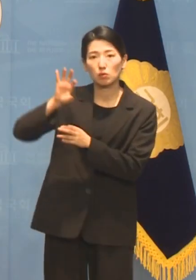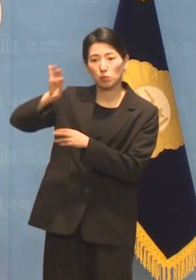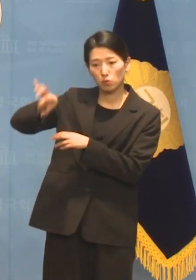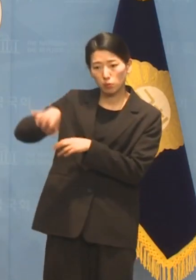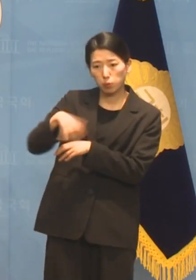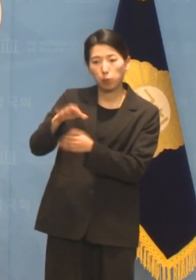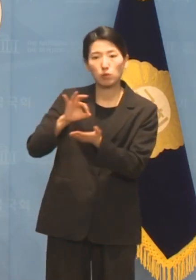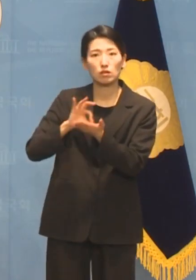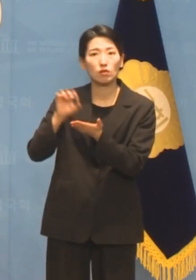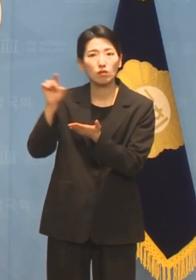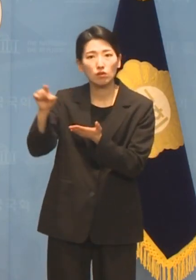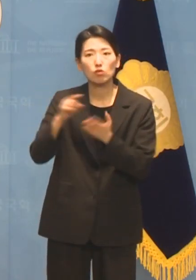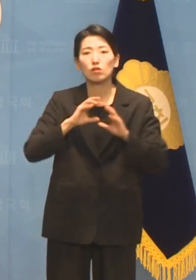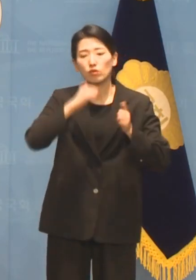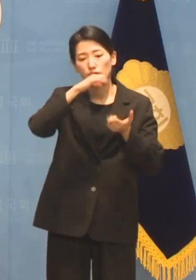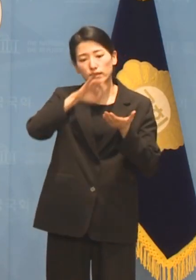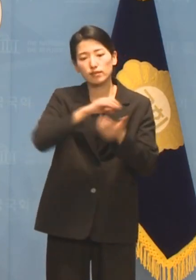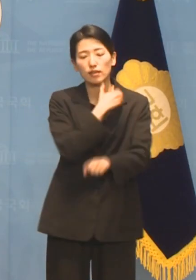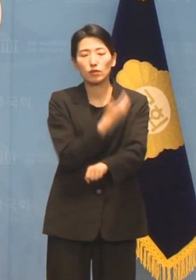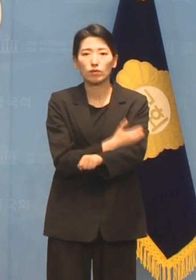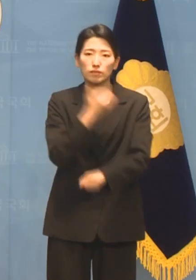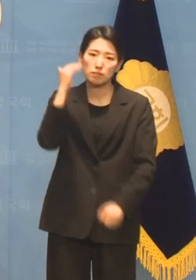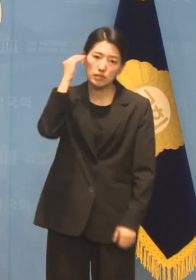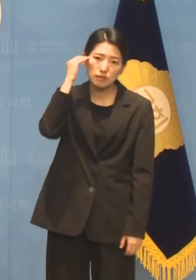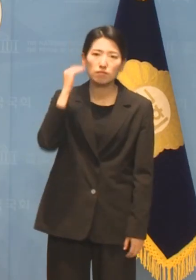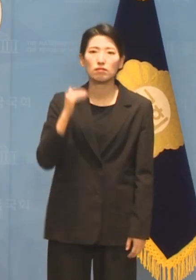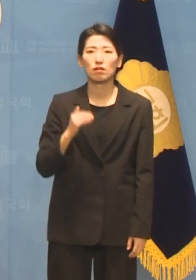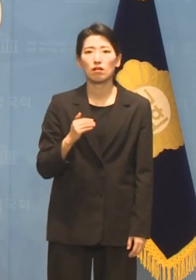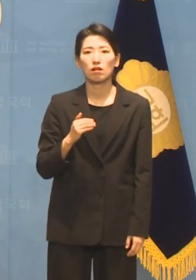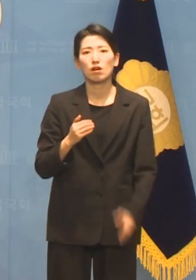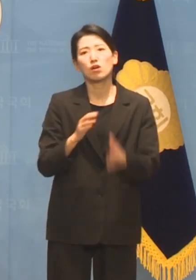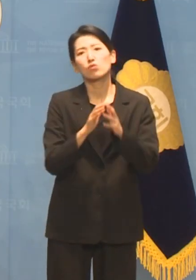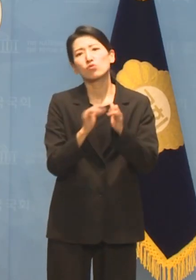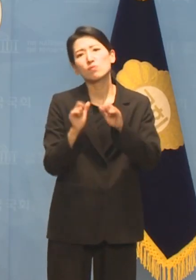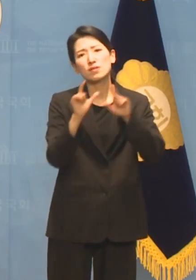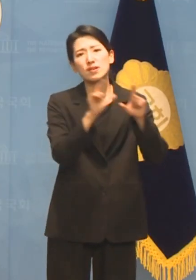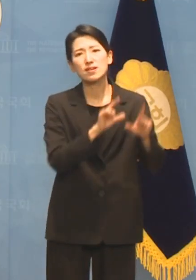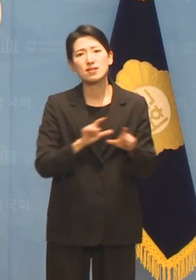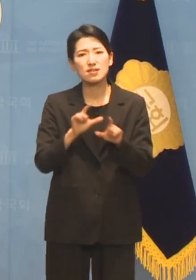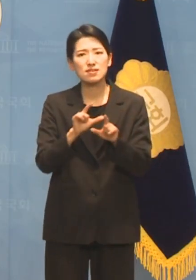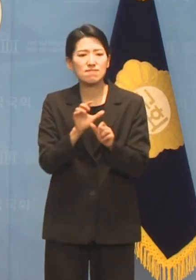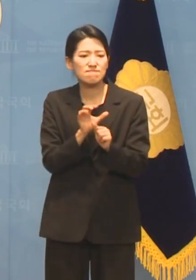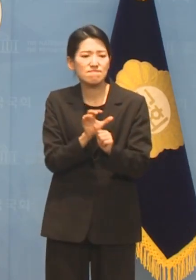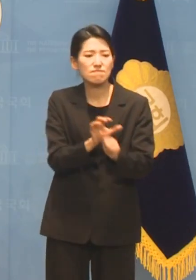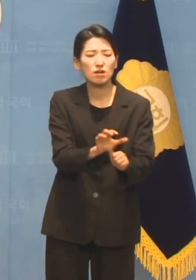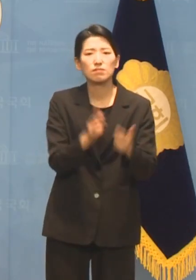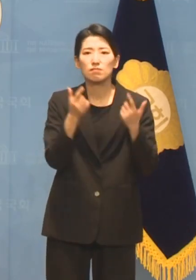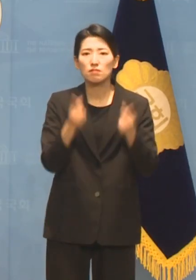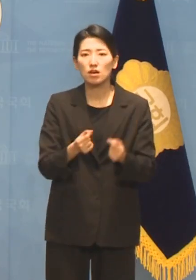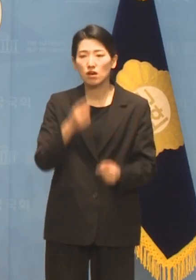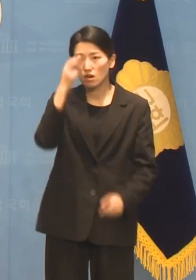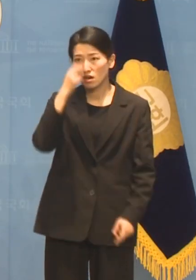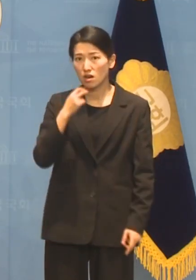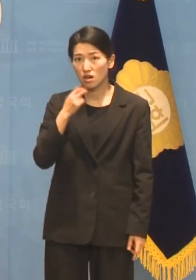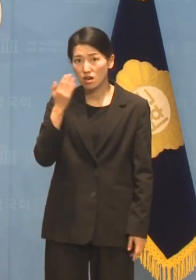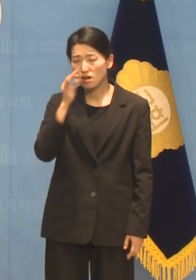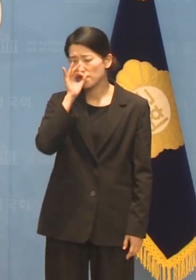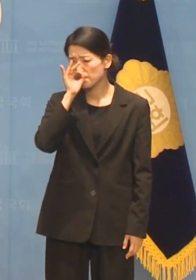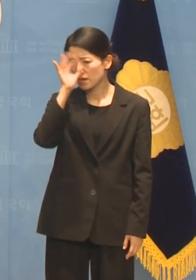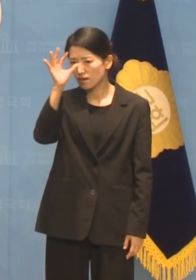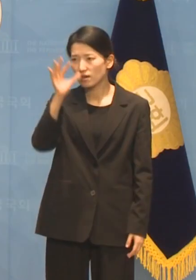심의권을 침해한 것이며 국민의 민생을 벼랑 끝으로 몰고 가는 것입니다. 용납할 수 없습니다.